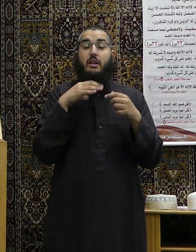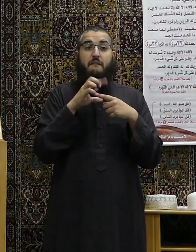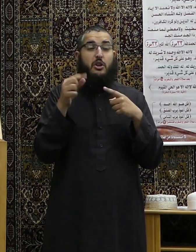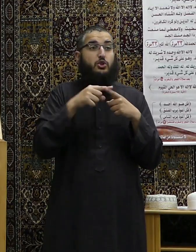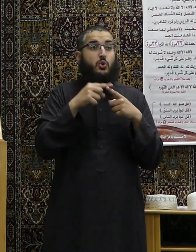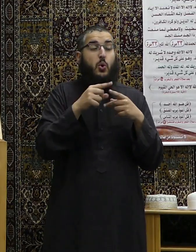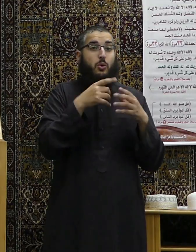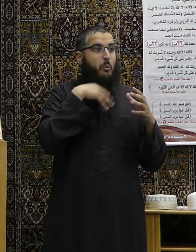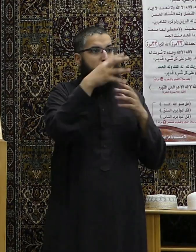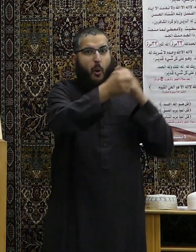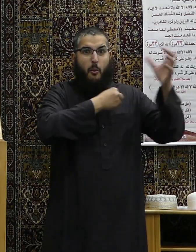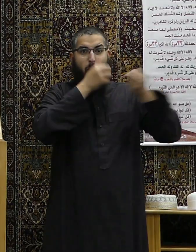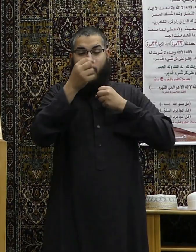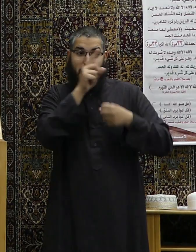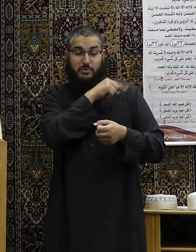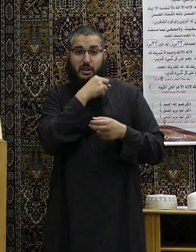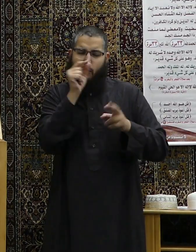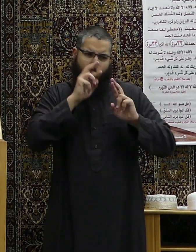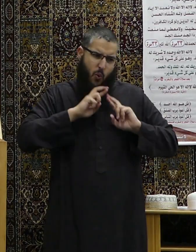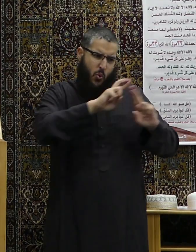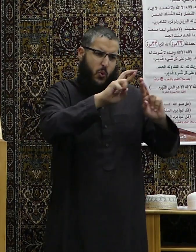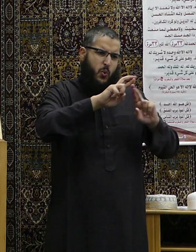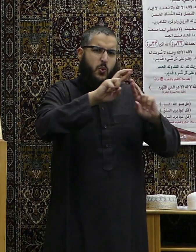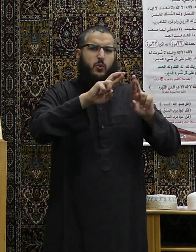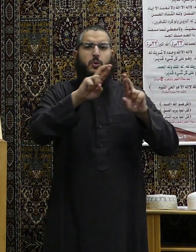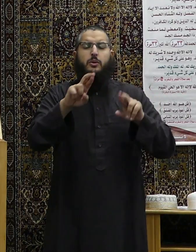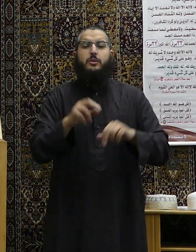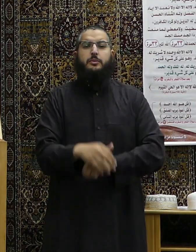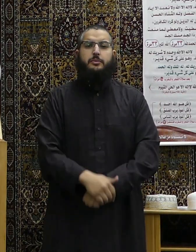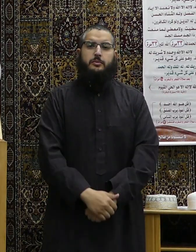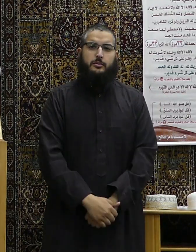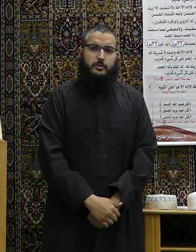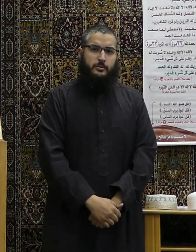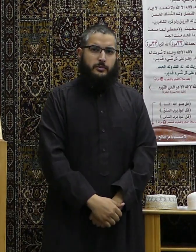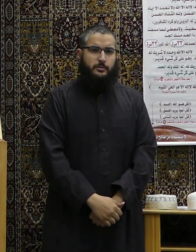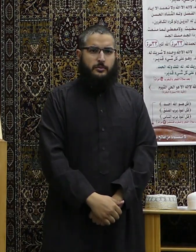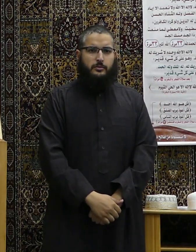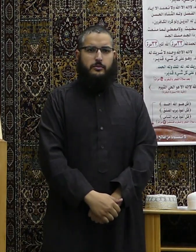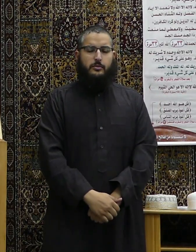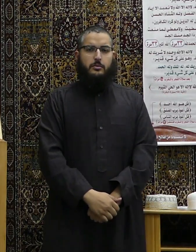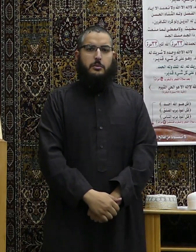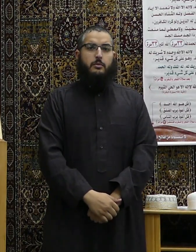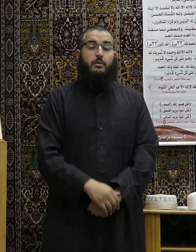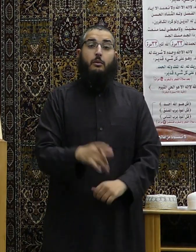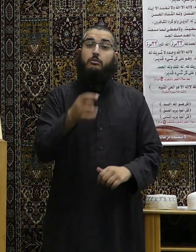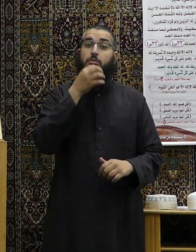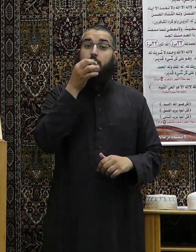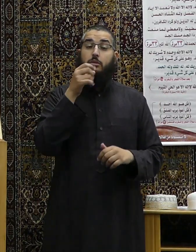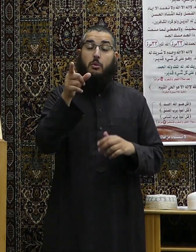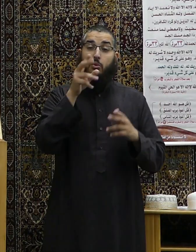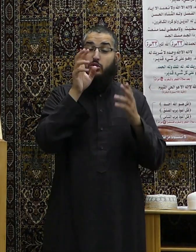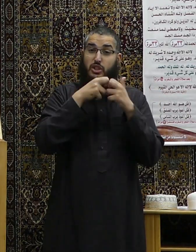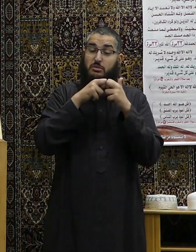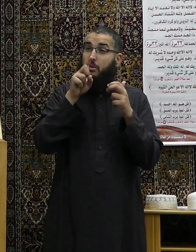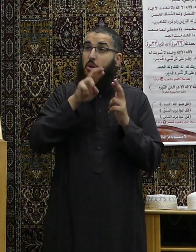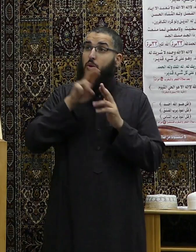biens d'autrui, il faudra restituer les biens aux ayants droit. Également, Allah Ta'ala nous dit: ne vont-ils donc pas se repentir à Allah et implorer